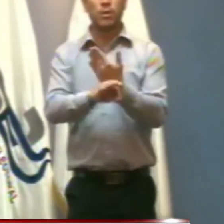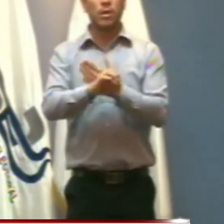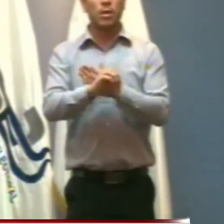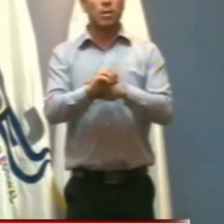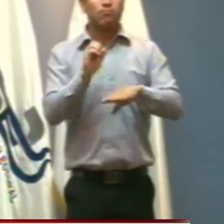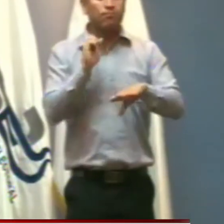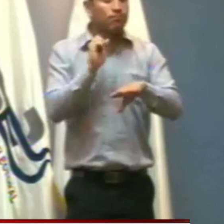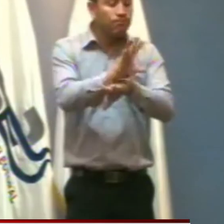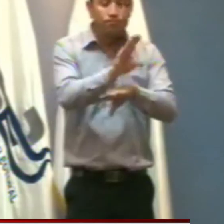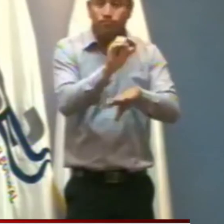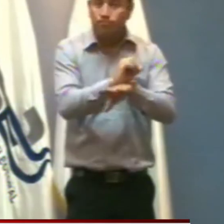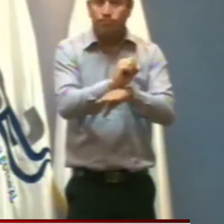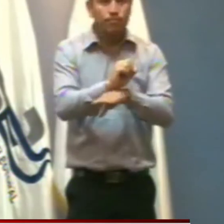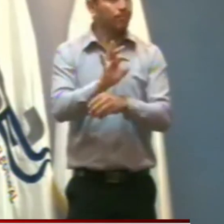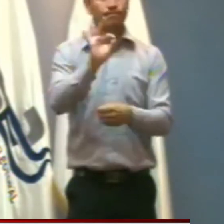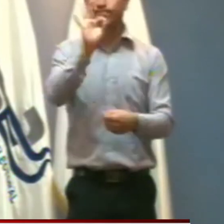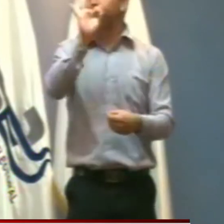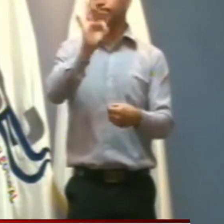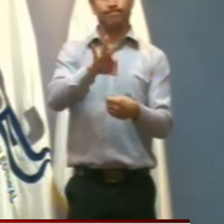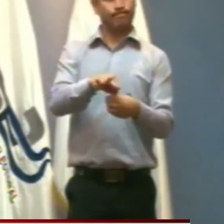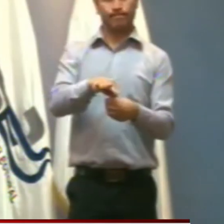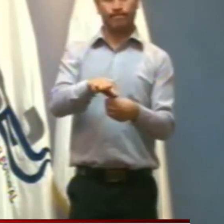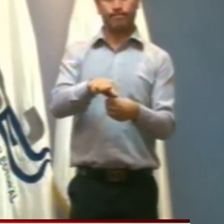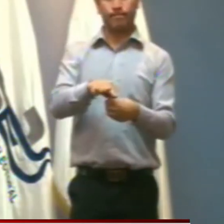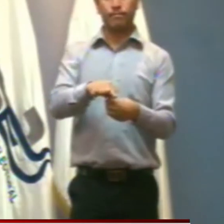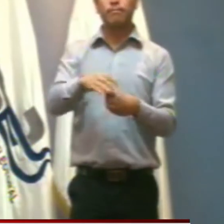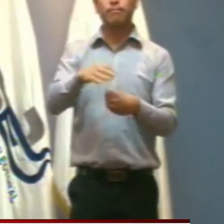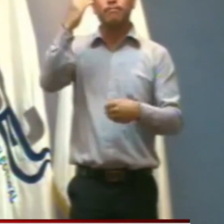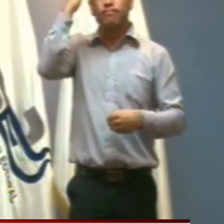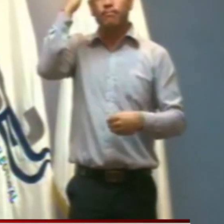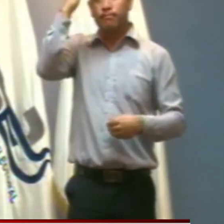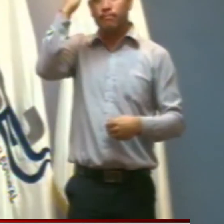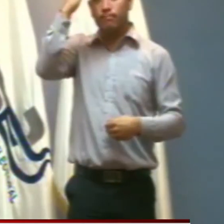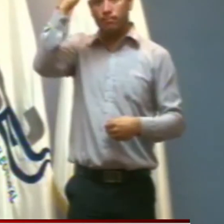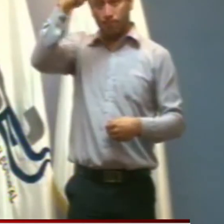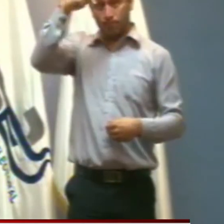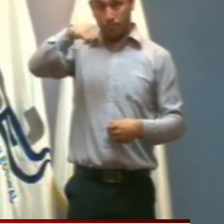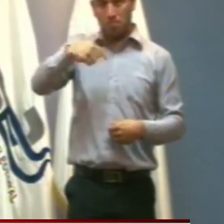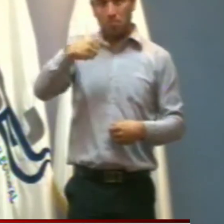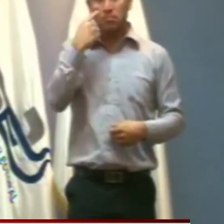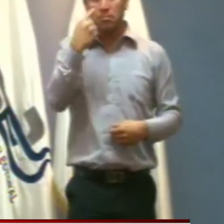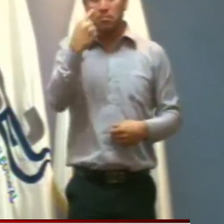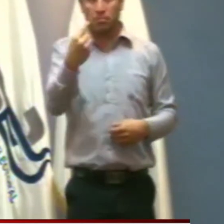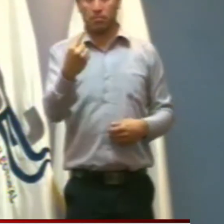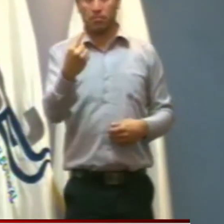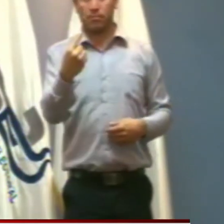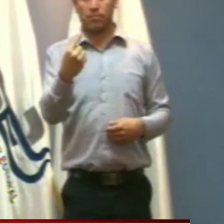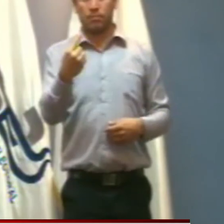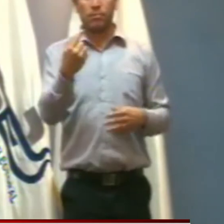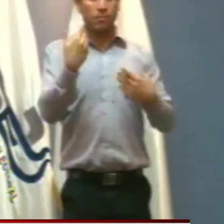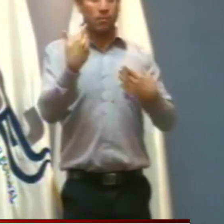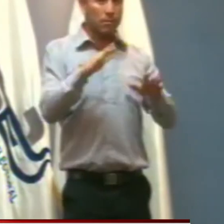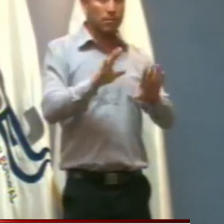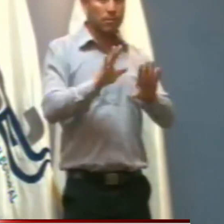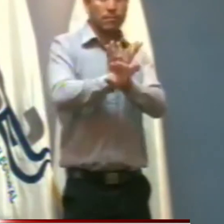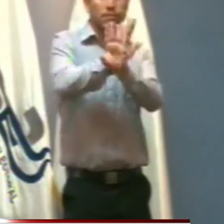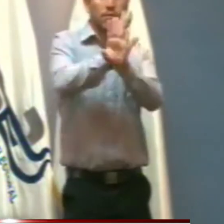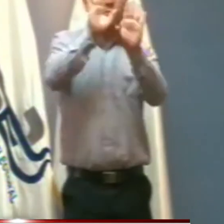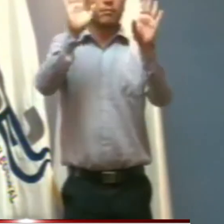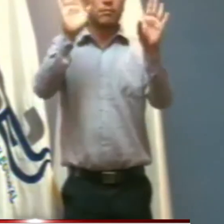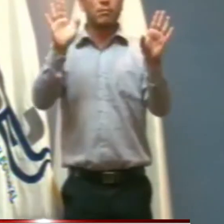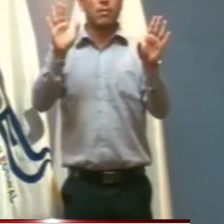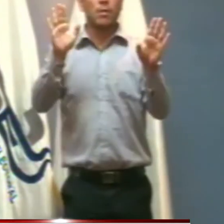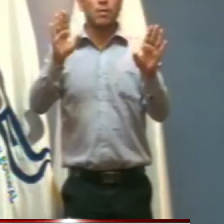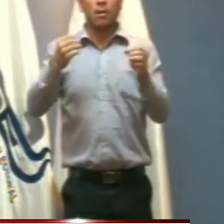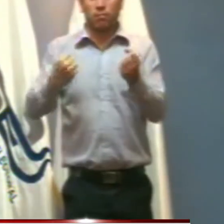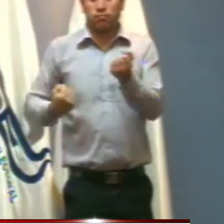el convenio de este día, ¿verdad?, sus extremos aparecen delineados por una